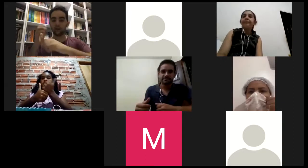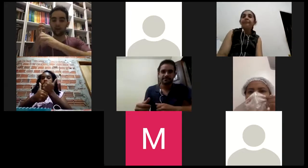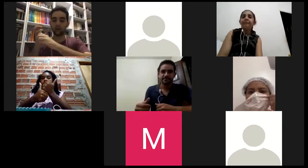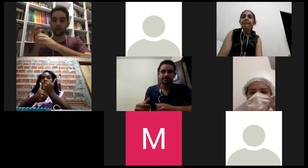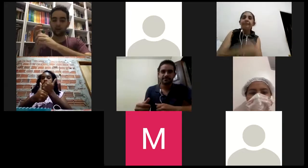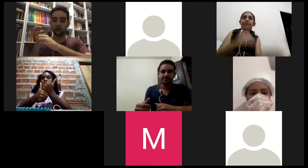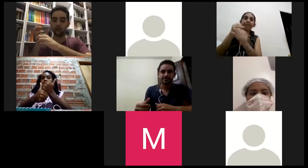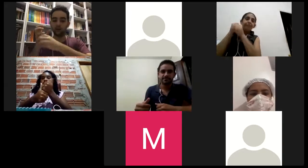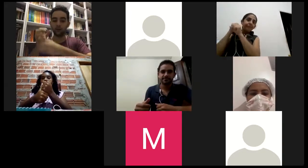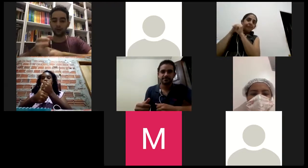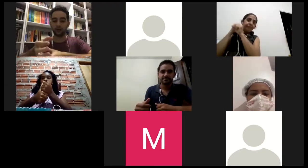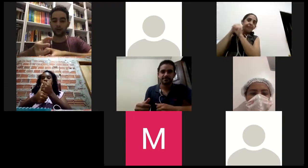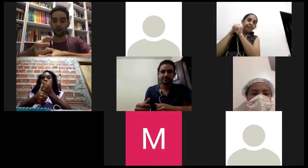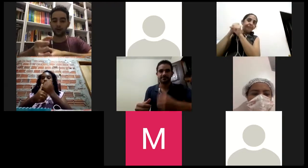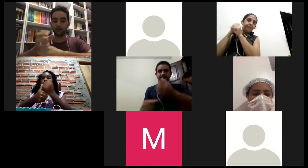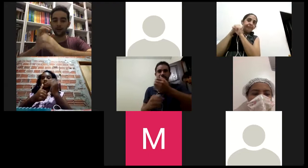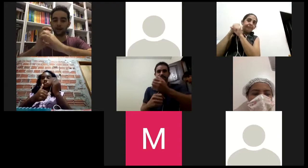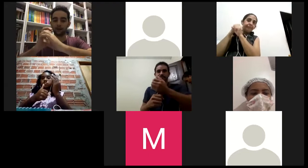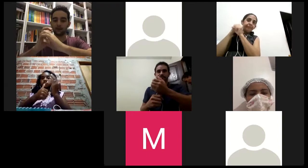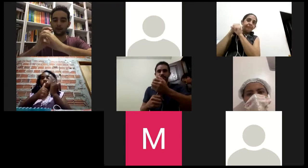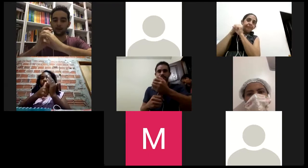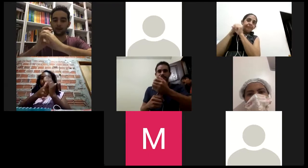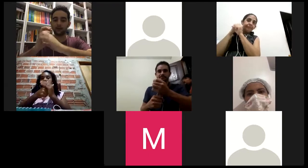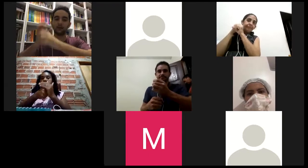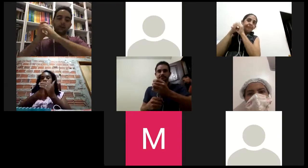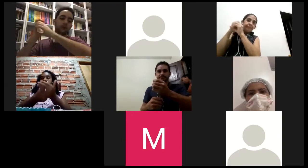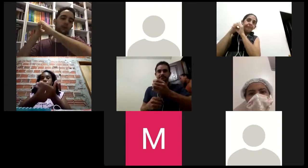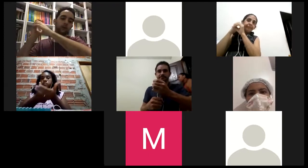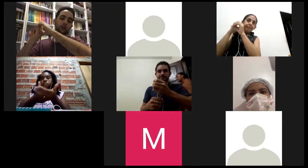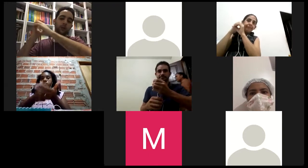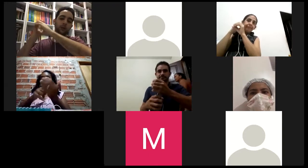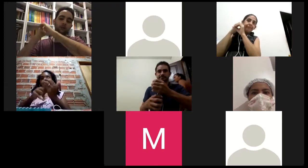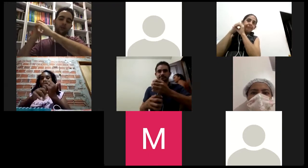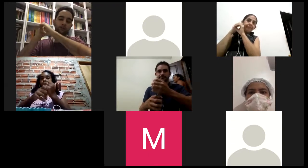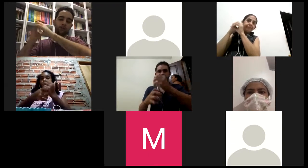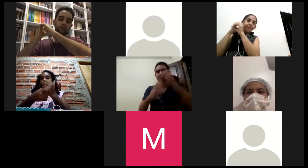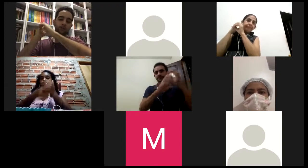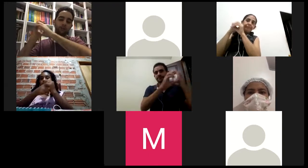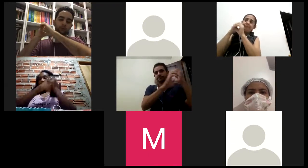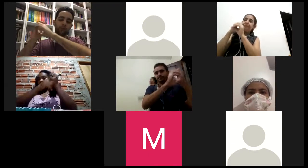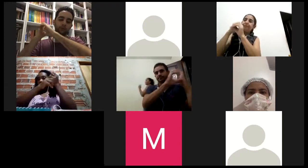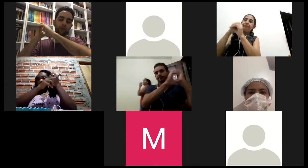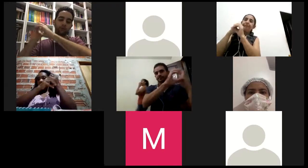Coquetel, uma mão em cima da outra, entreabertas. Sacode aqui do lado do rosto.